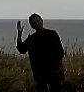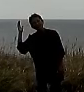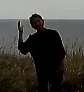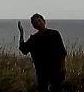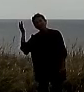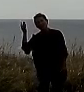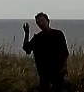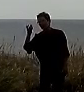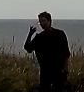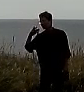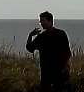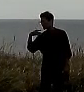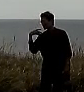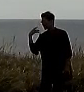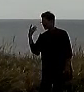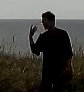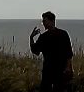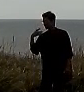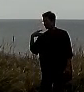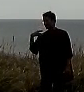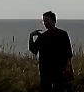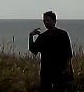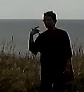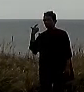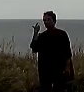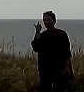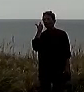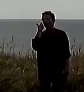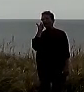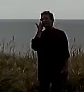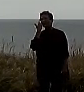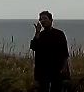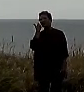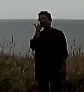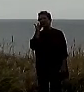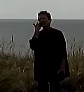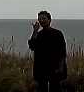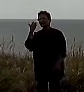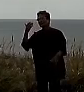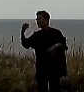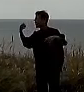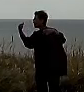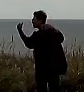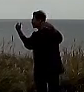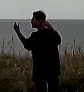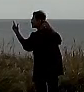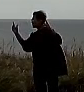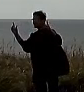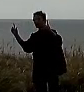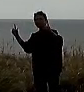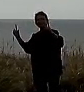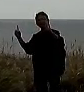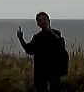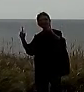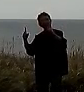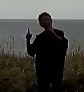見知らぬ誰かにすれ違うだけ。